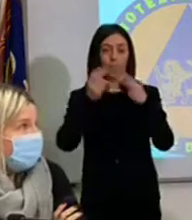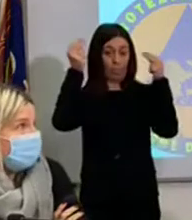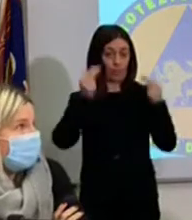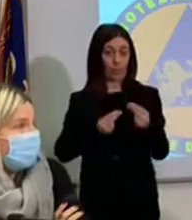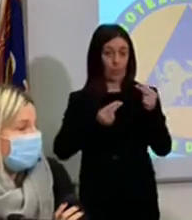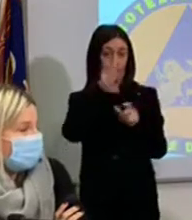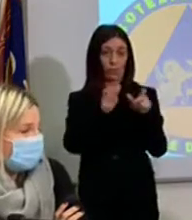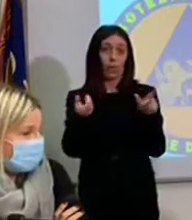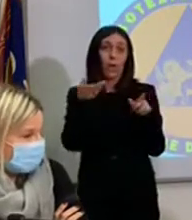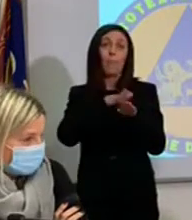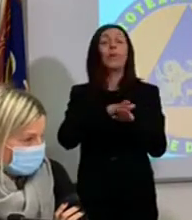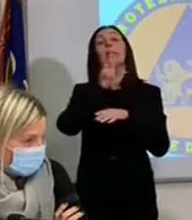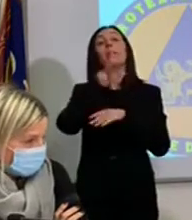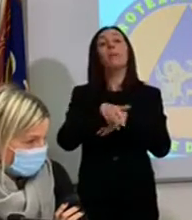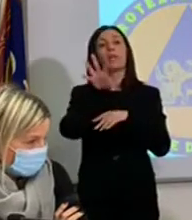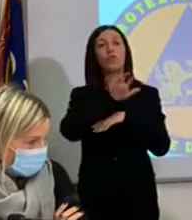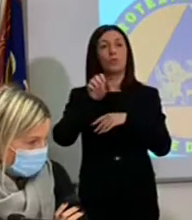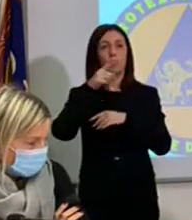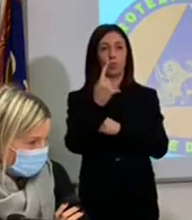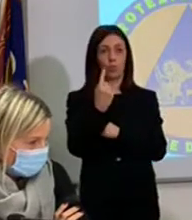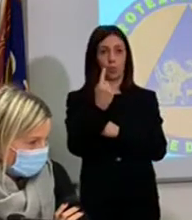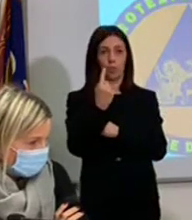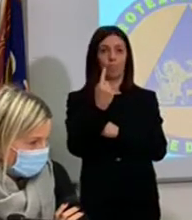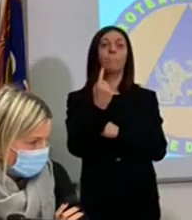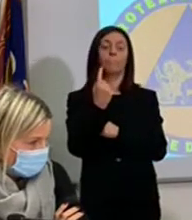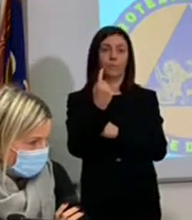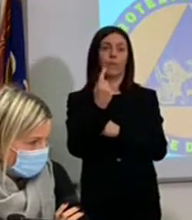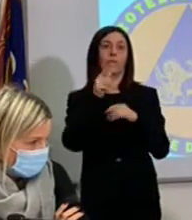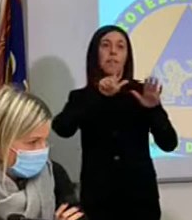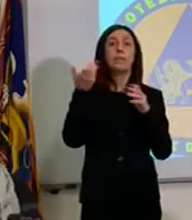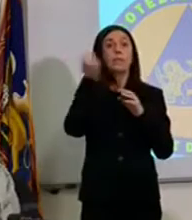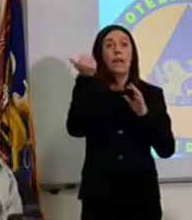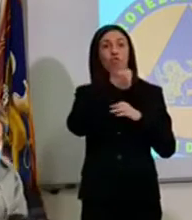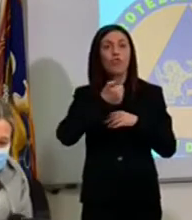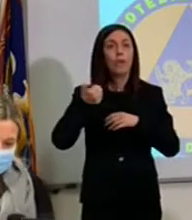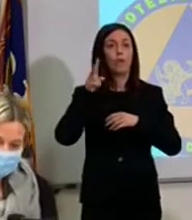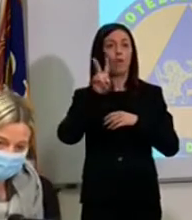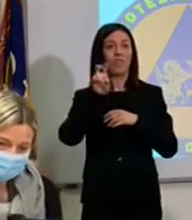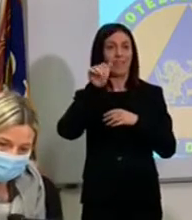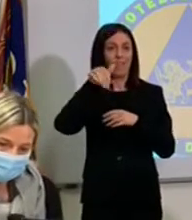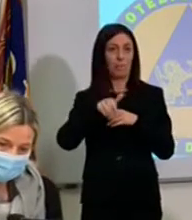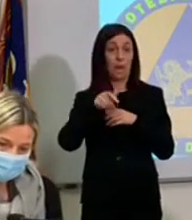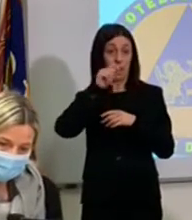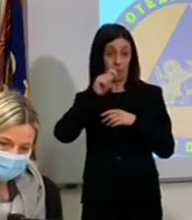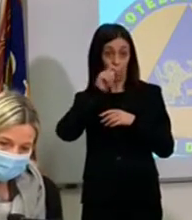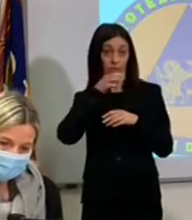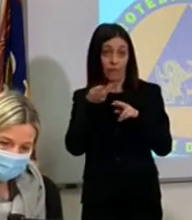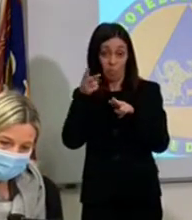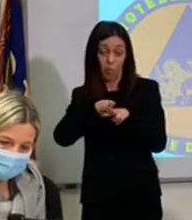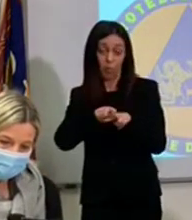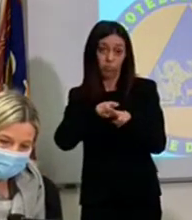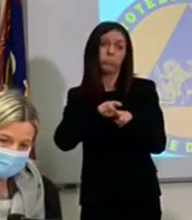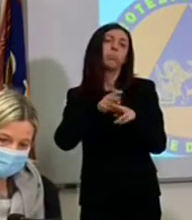il bollettino della regione veneto riporta a 72 vittime in 24 ore in crescita il numero dei positivi sono